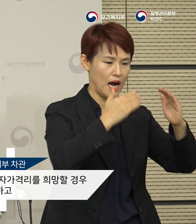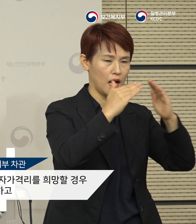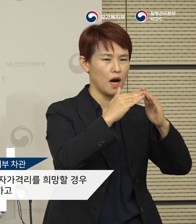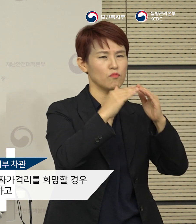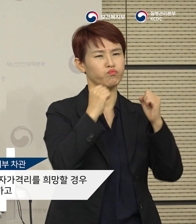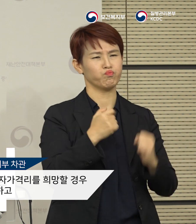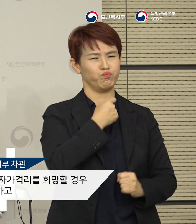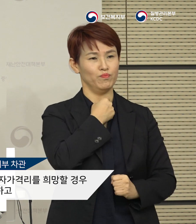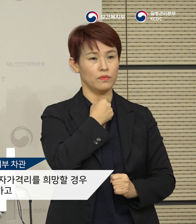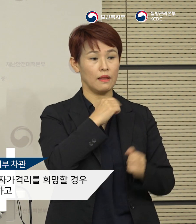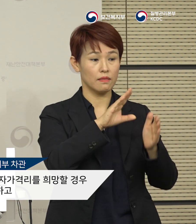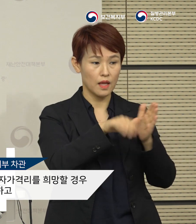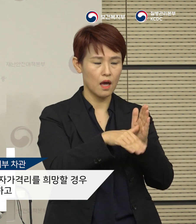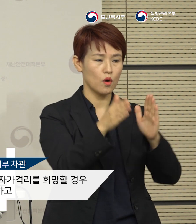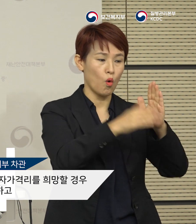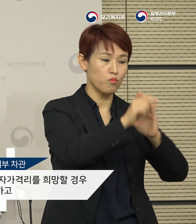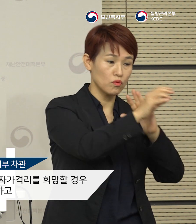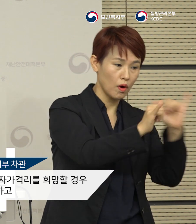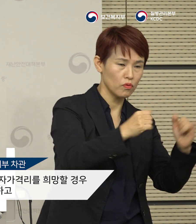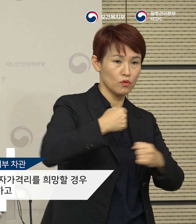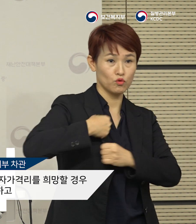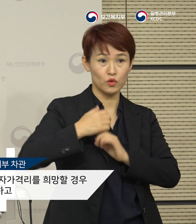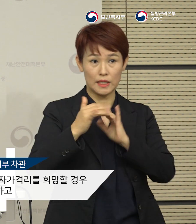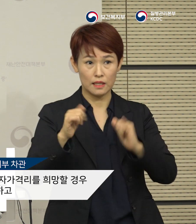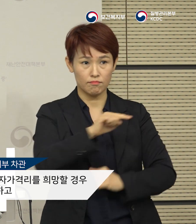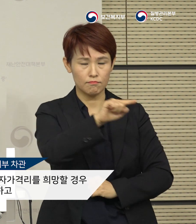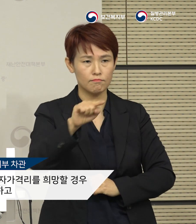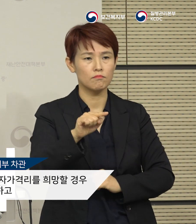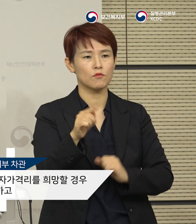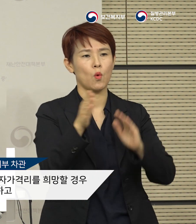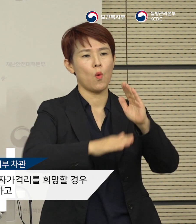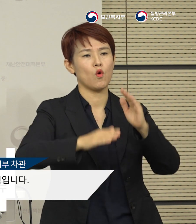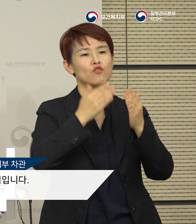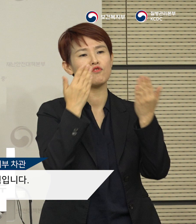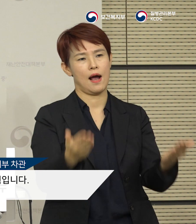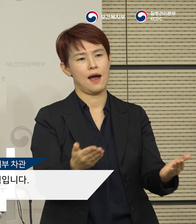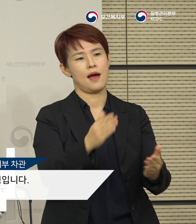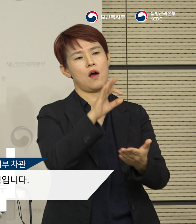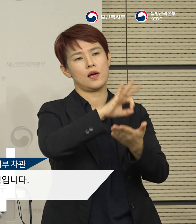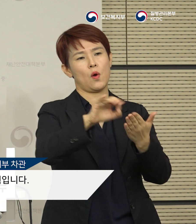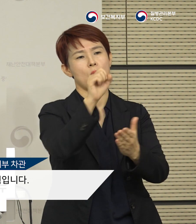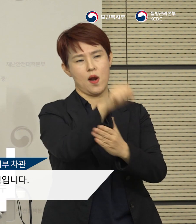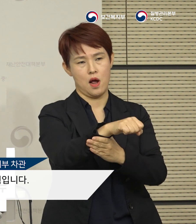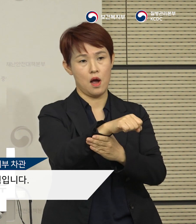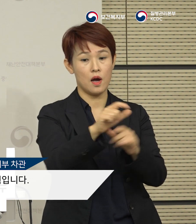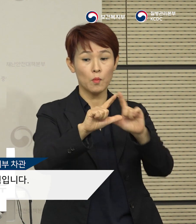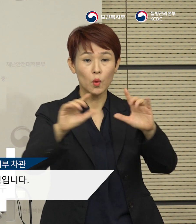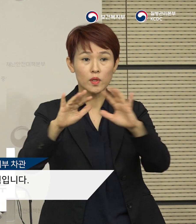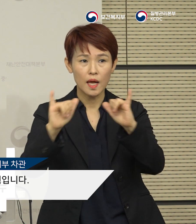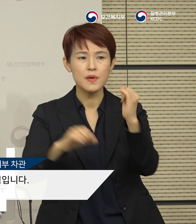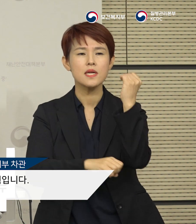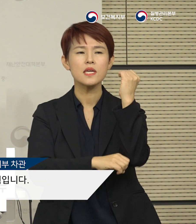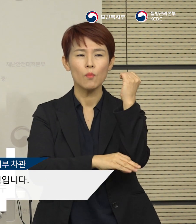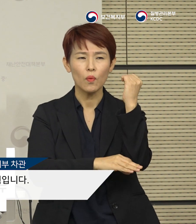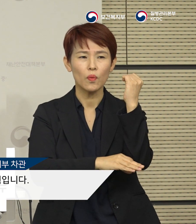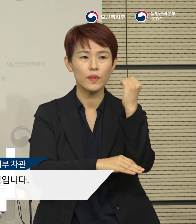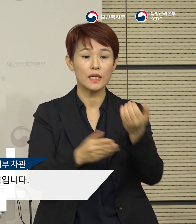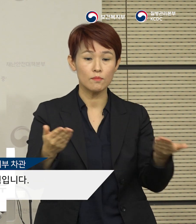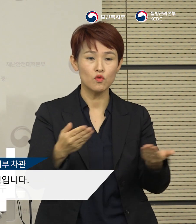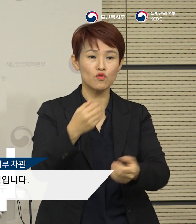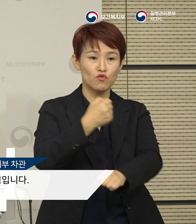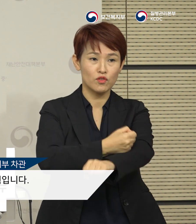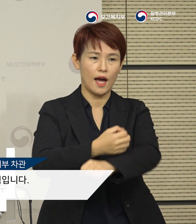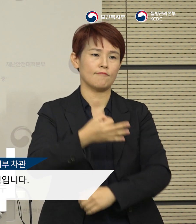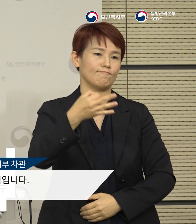희망할 경우 공무원이나 군인에 대해서는 공가를 사용하도록 하고 민간 인력에 대해서는 기본 근무